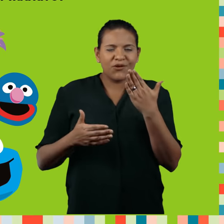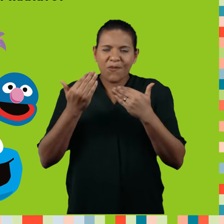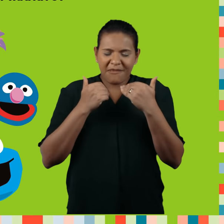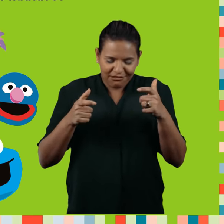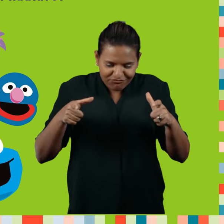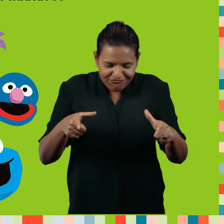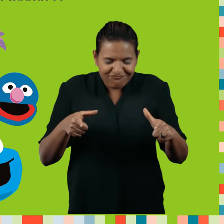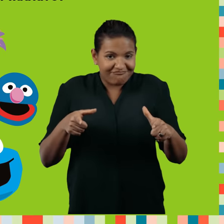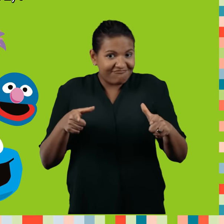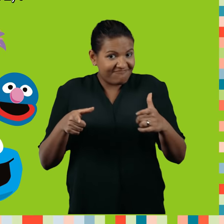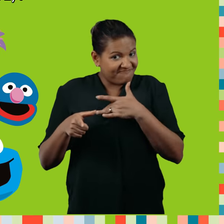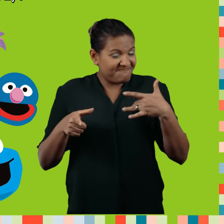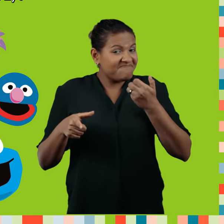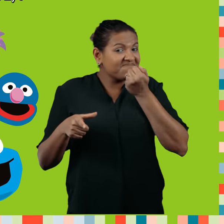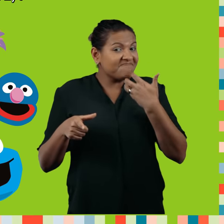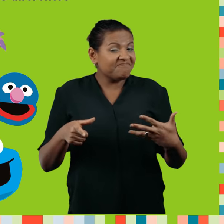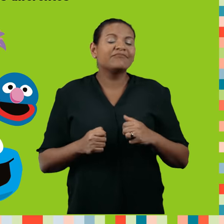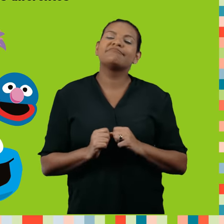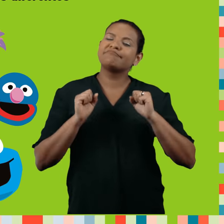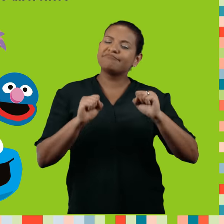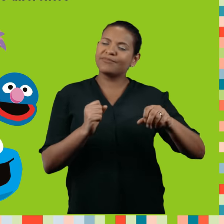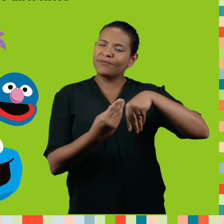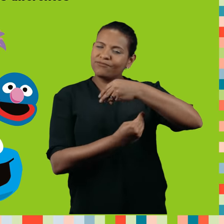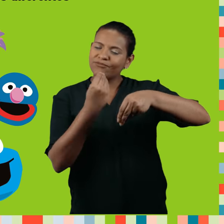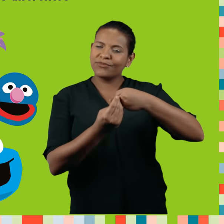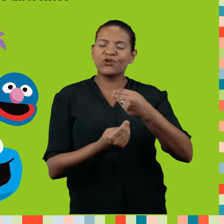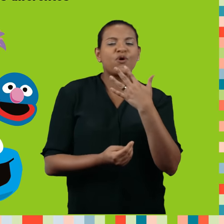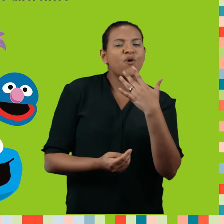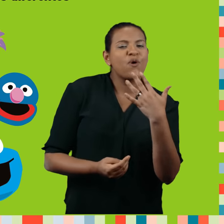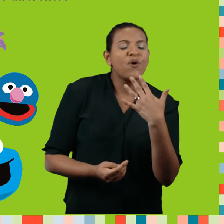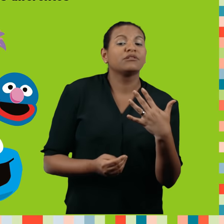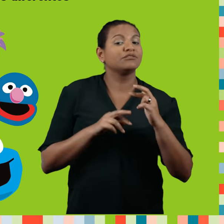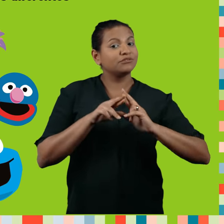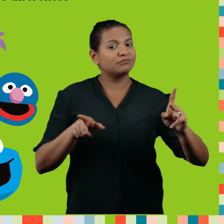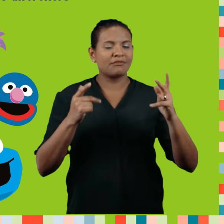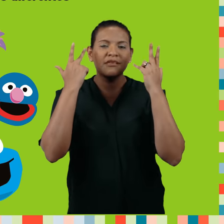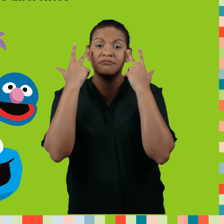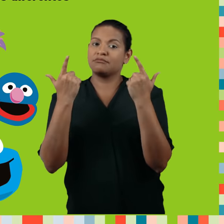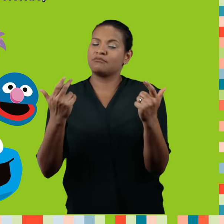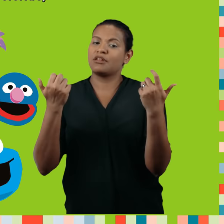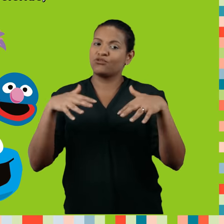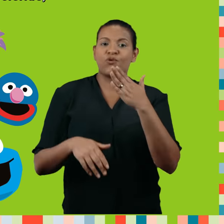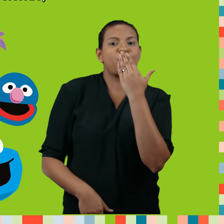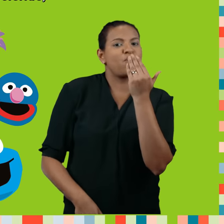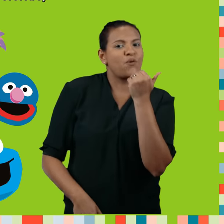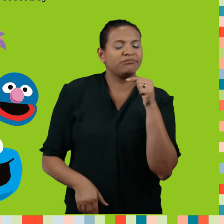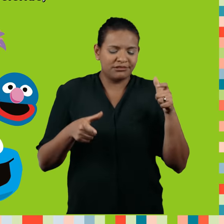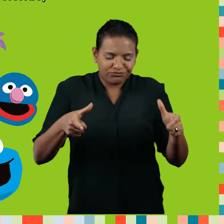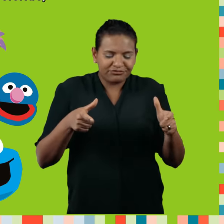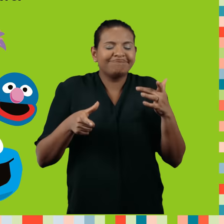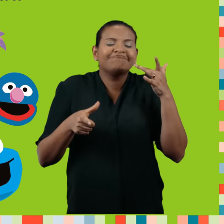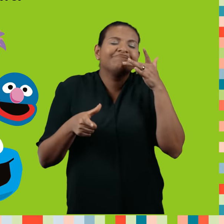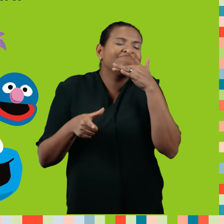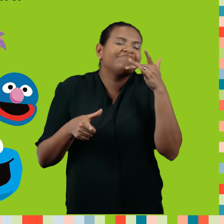super nutritivo? Que tal misturar alimentos naturais de cores diferentes para montar um prato bem